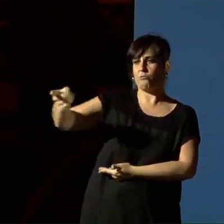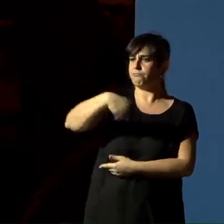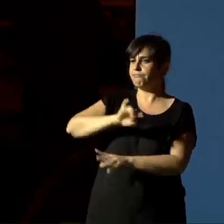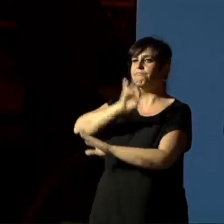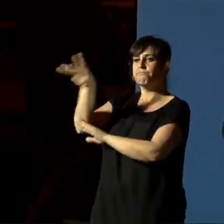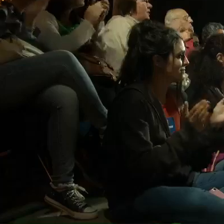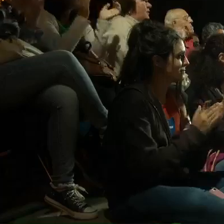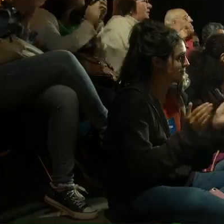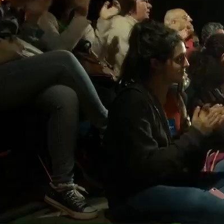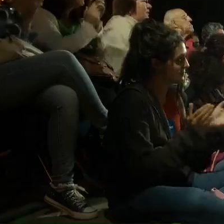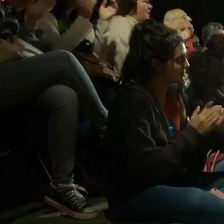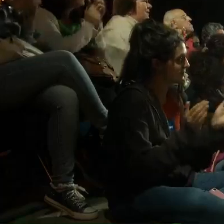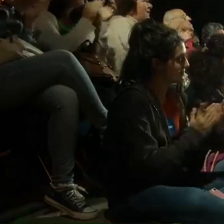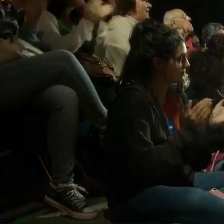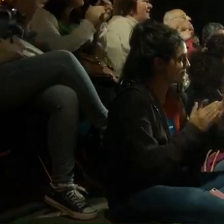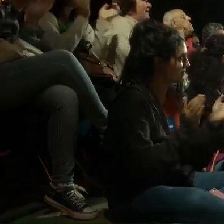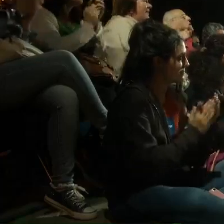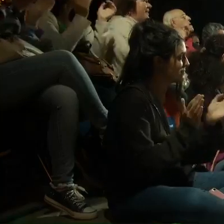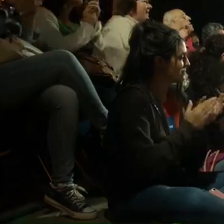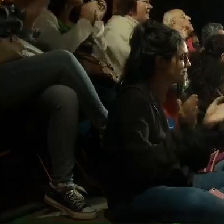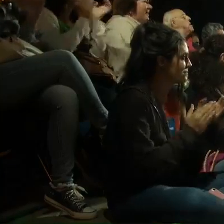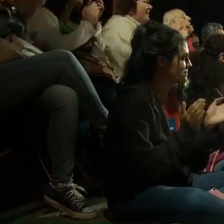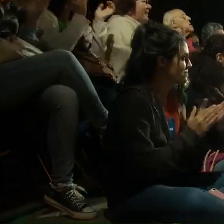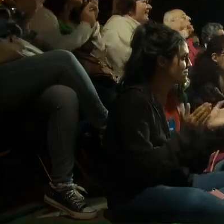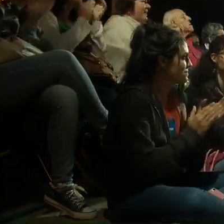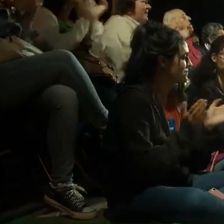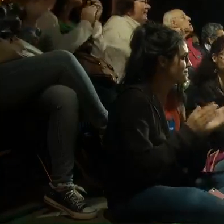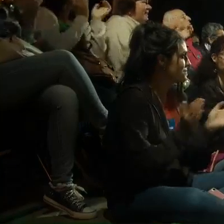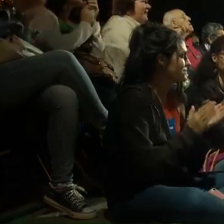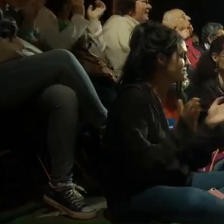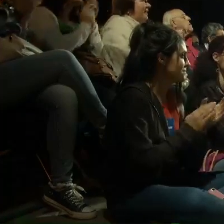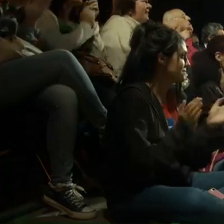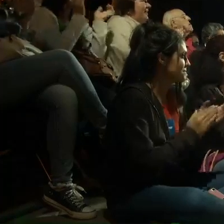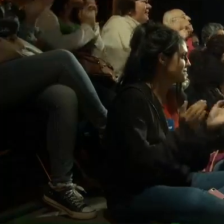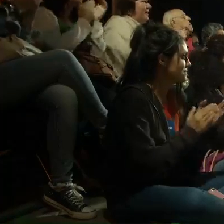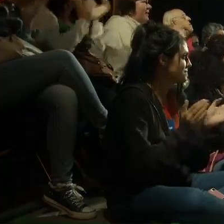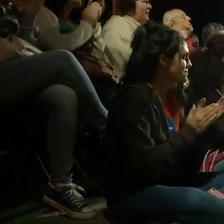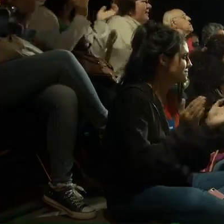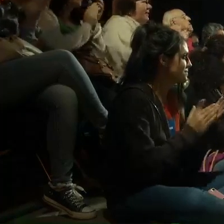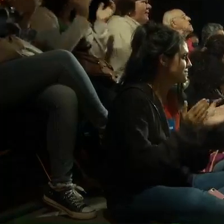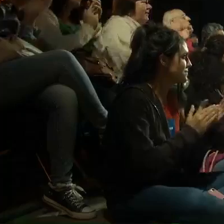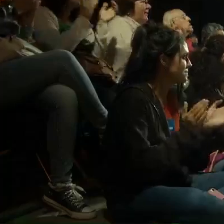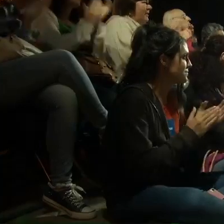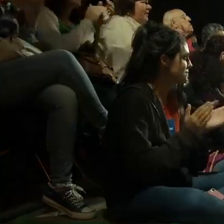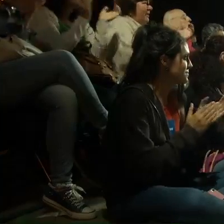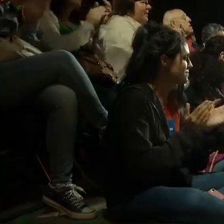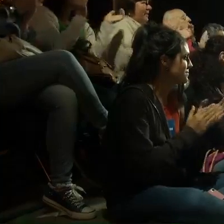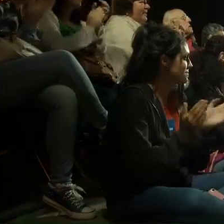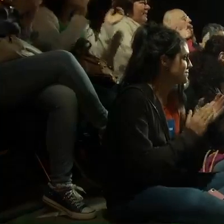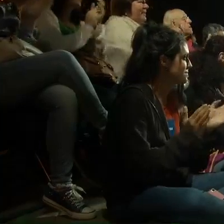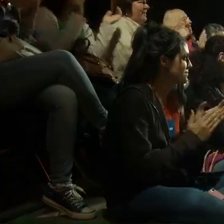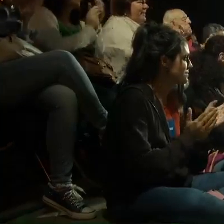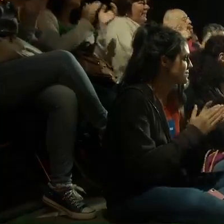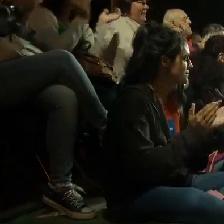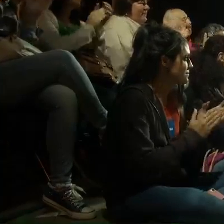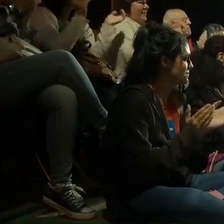con Luís, un candidato a quen é un placer presentar o próximo presidente da Xunta de